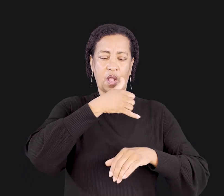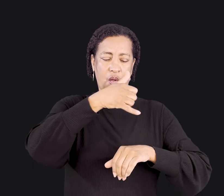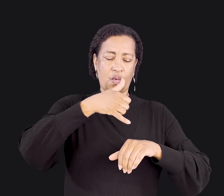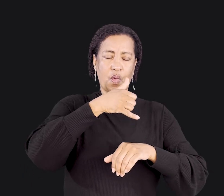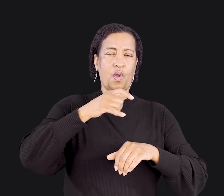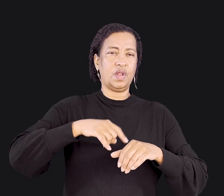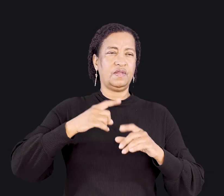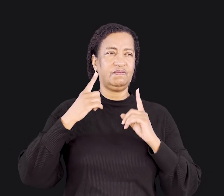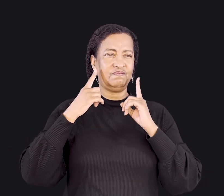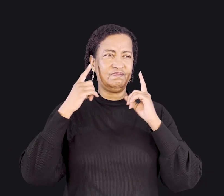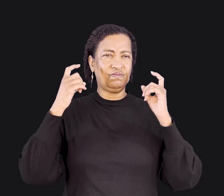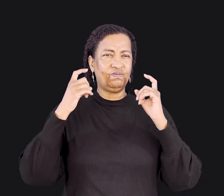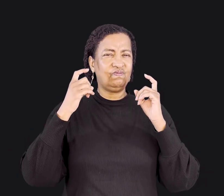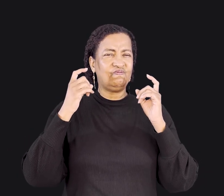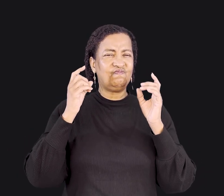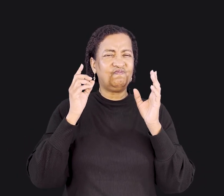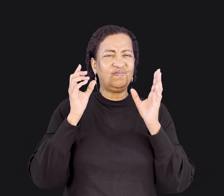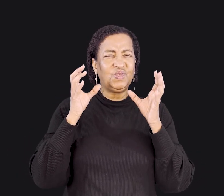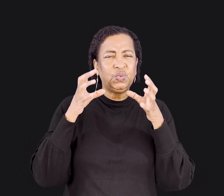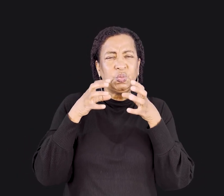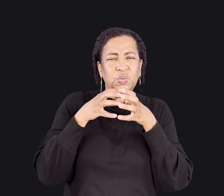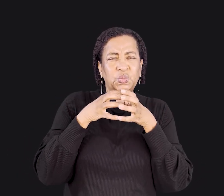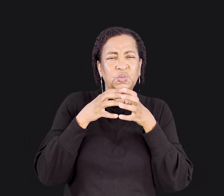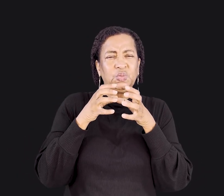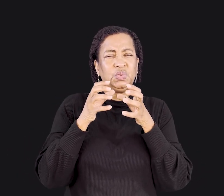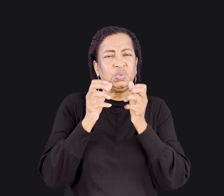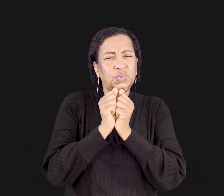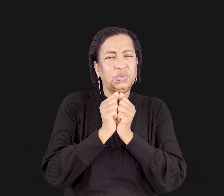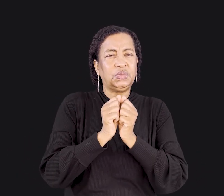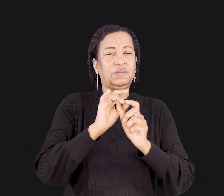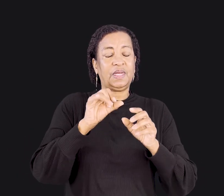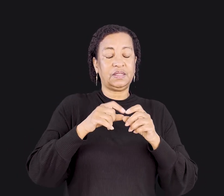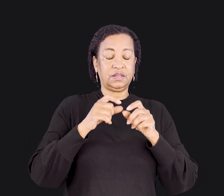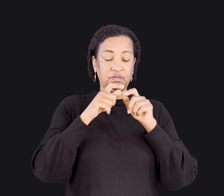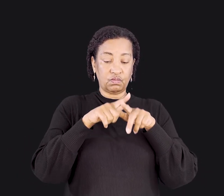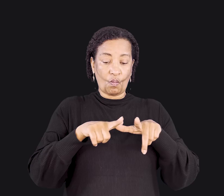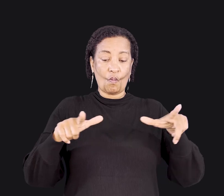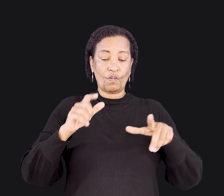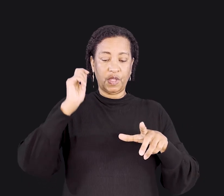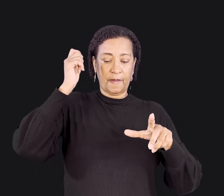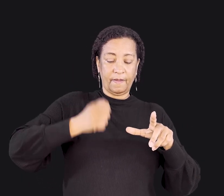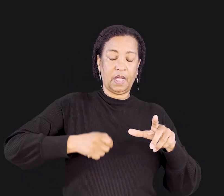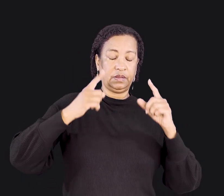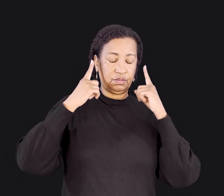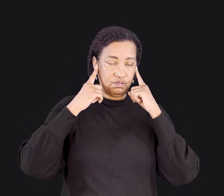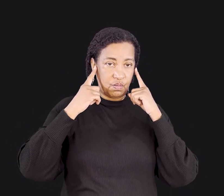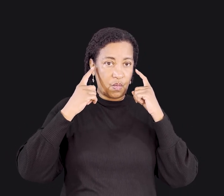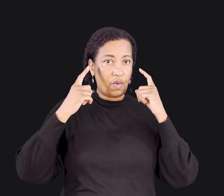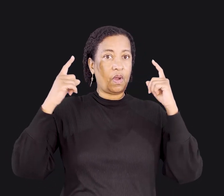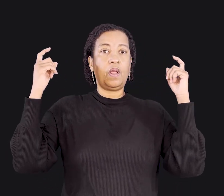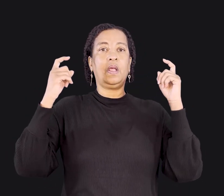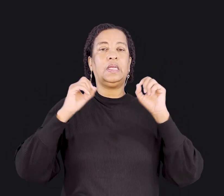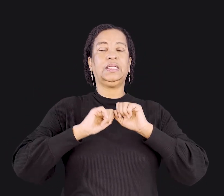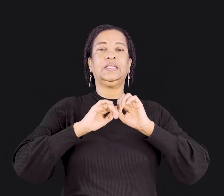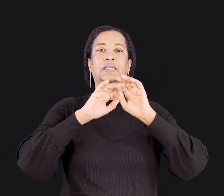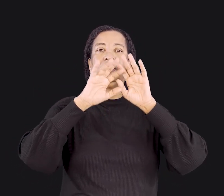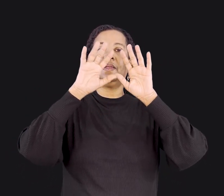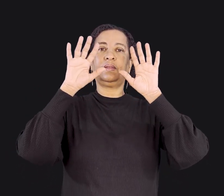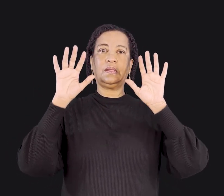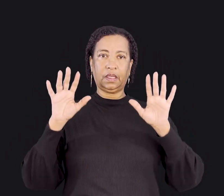uns toques abafados. Mas se esse tambor estiver vazio e você bater nele com um martelo, vai ouvir soar um